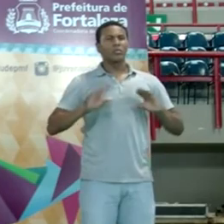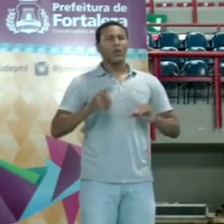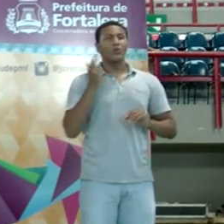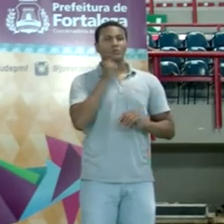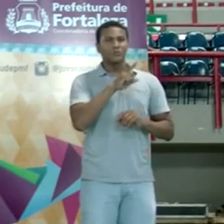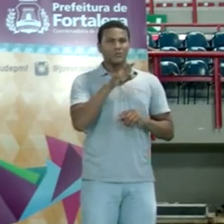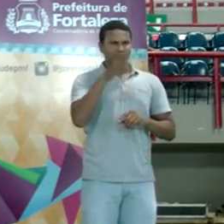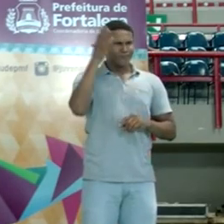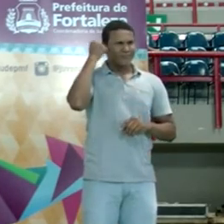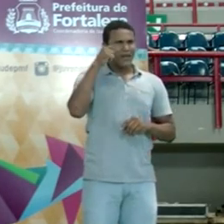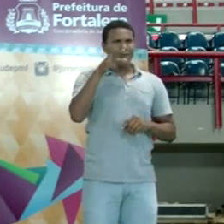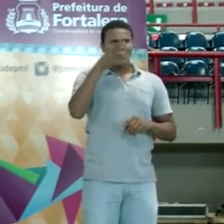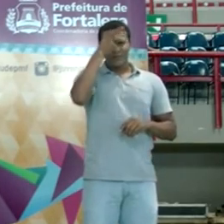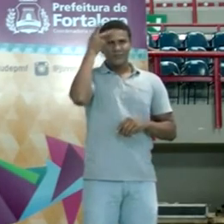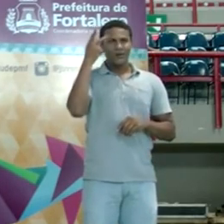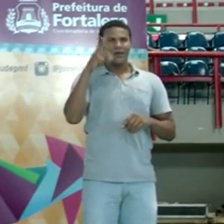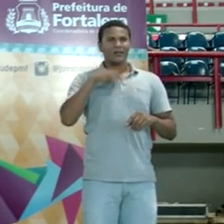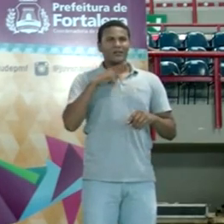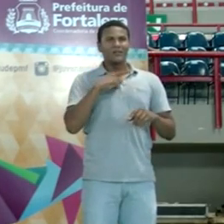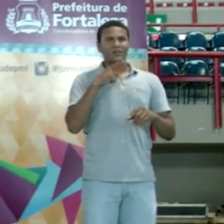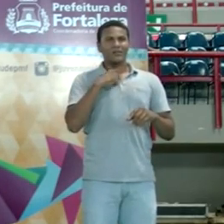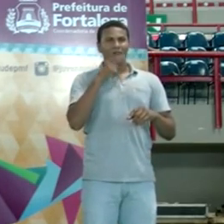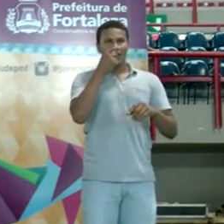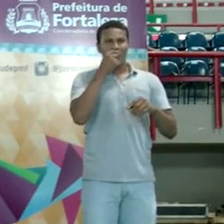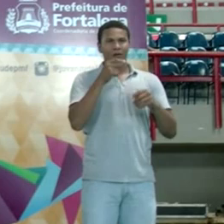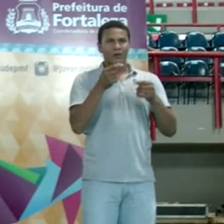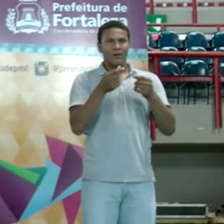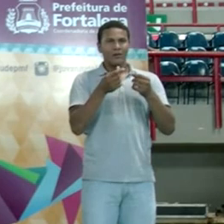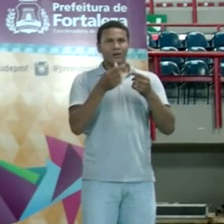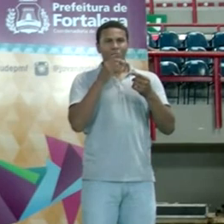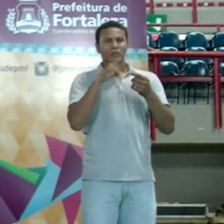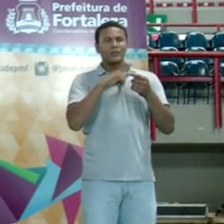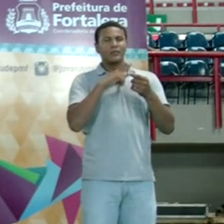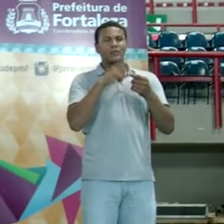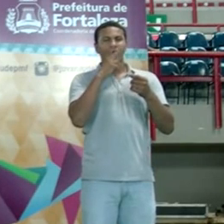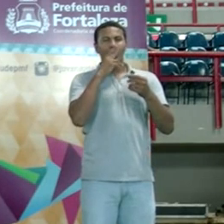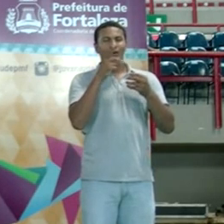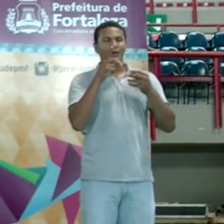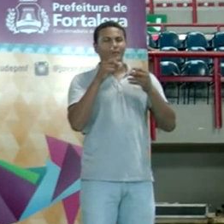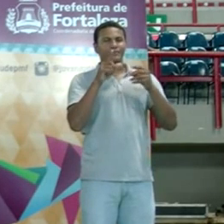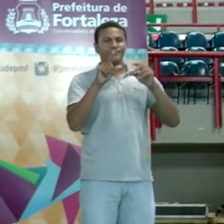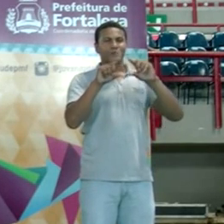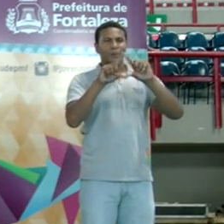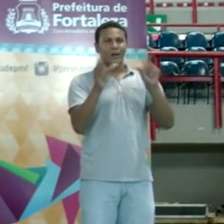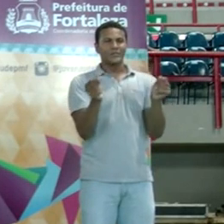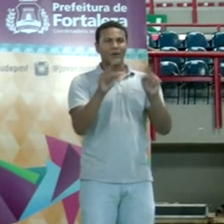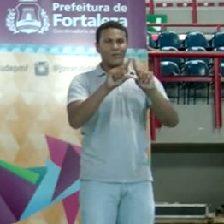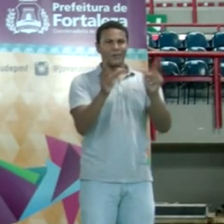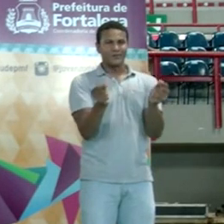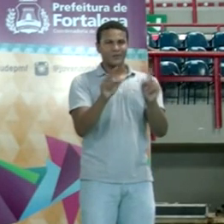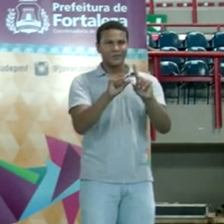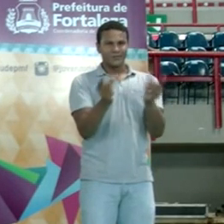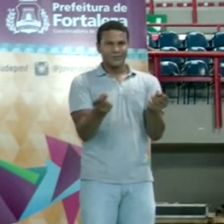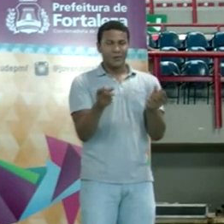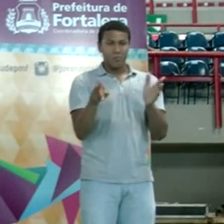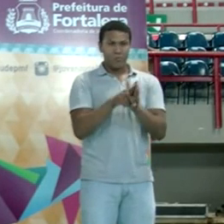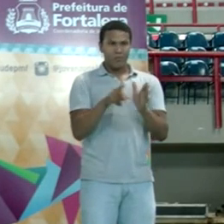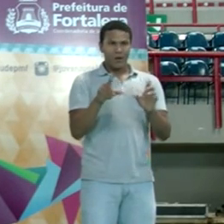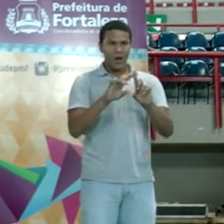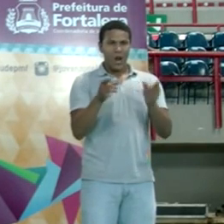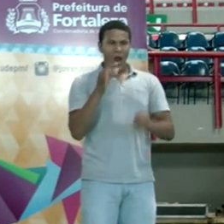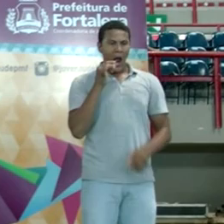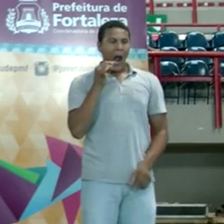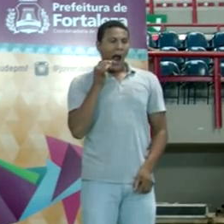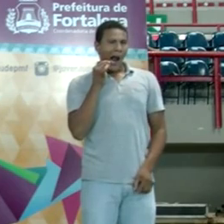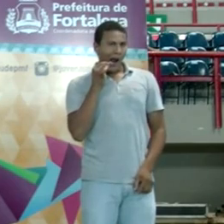pessoal que vende o pastel, que o cara já está com o óleo há tanto tempo que ele dá bom dia e o óleo responde, certo? Que ele joga o pastel